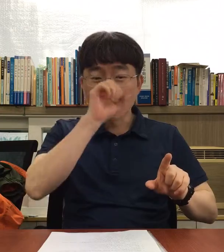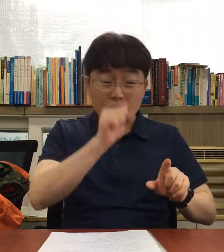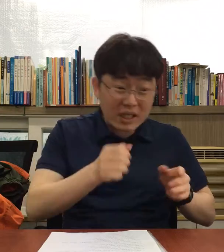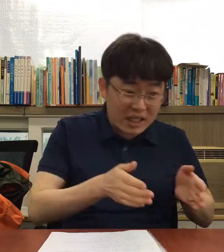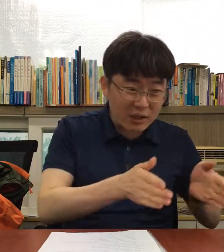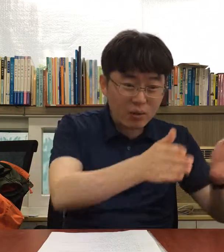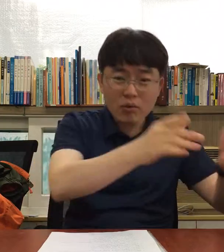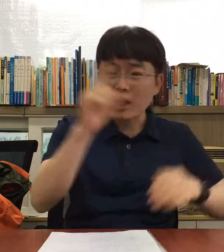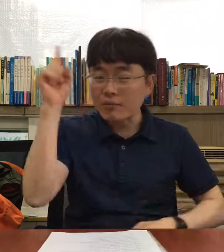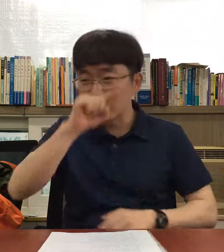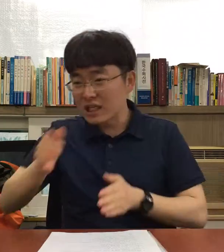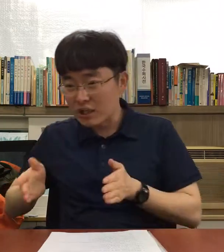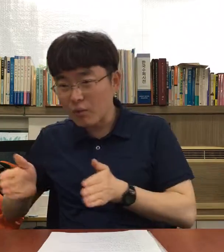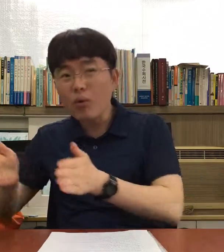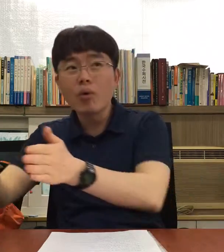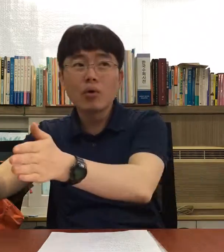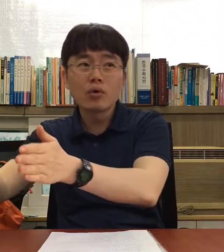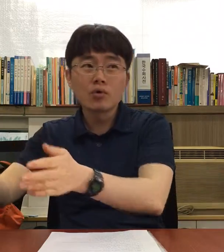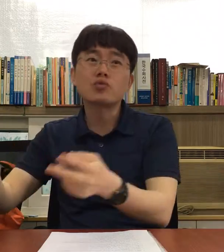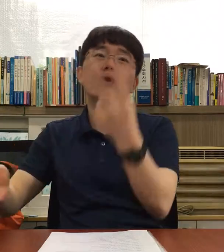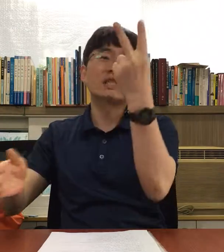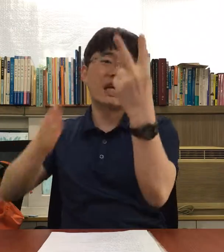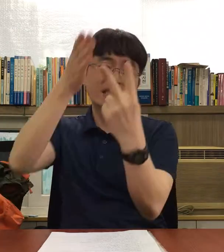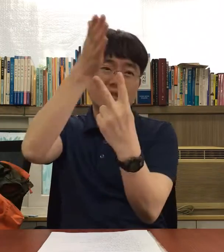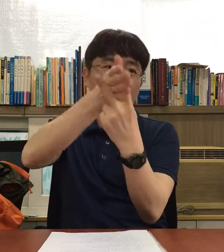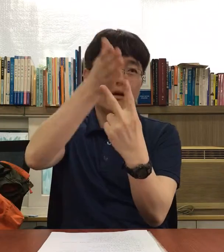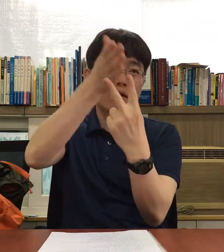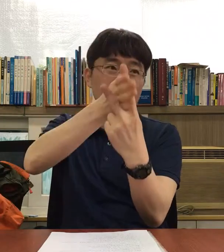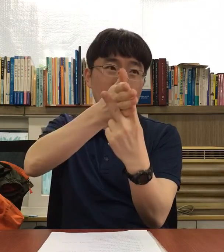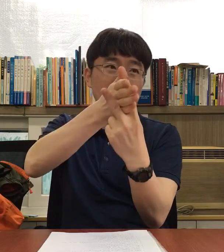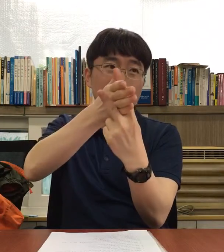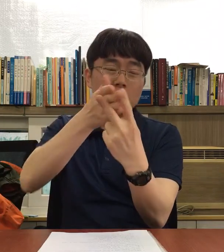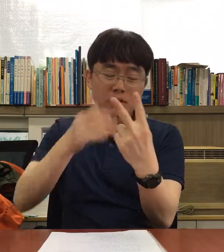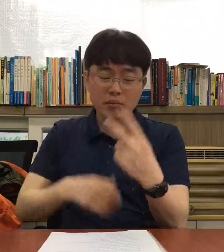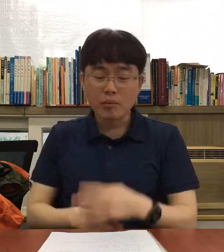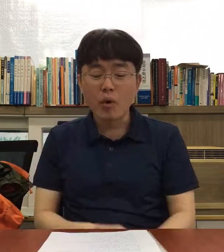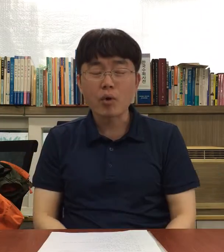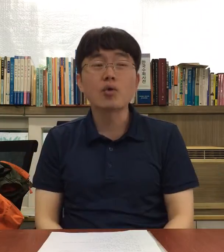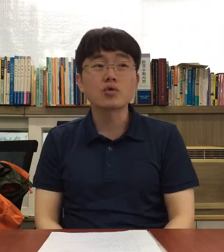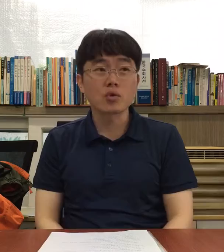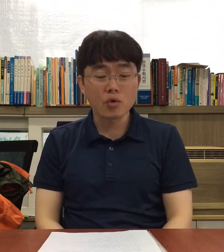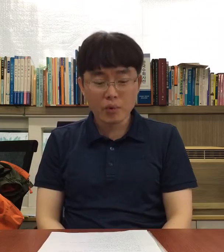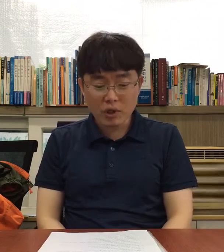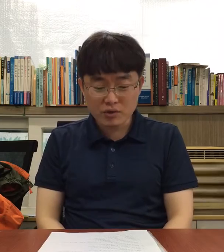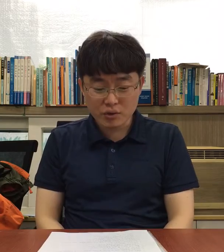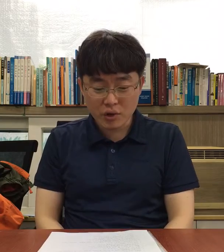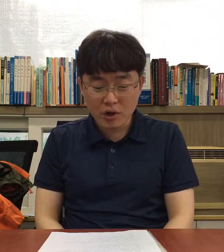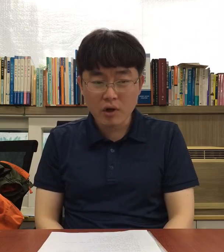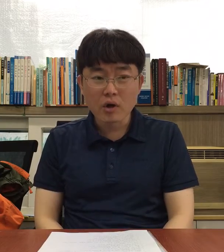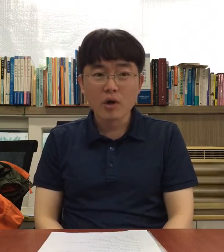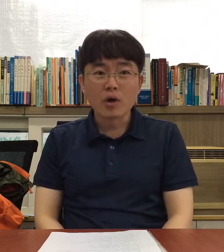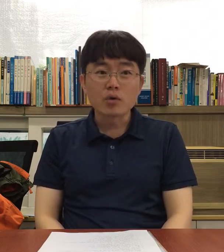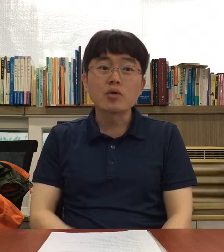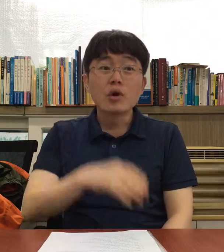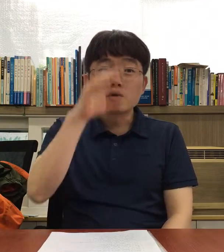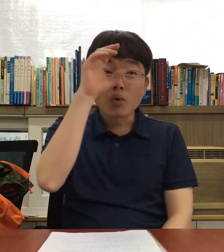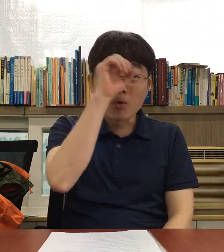좋은 길이 있고 나쁜 길이 있고 두 가지가 있어. 뭐 이런 정도로 표현할 수 있고요. 또는 좋은